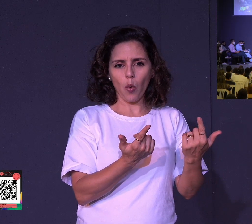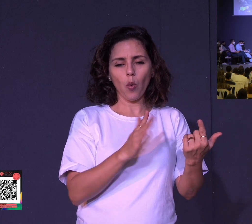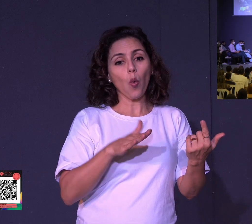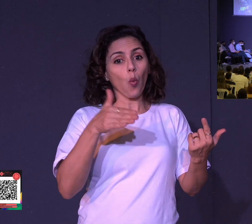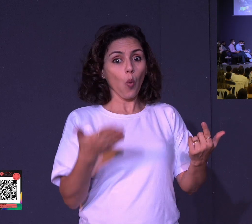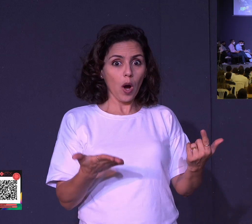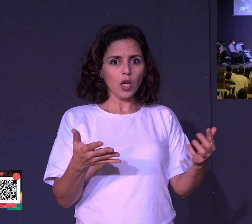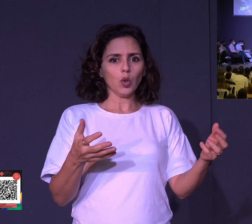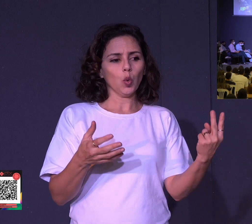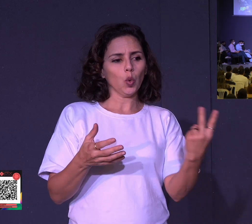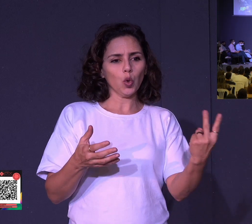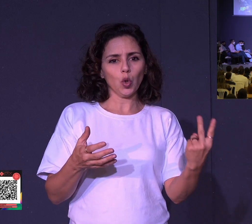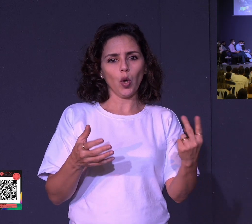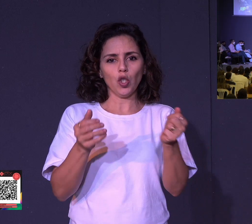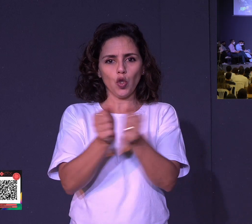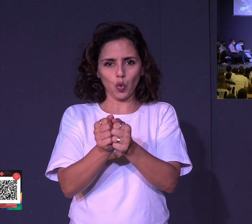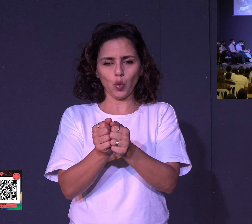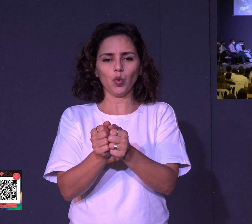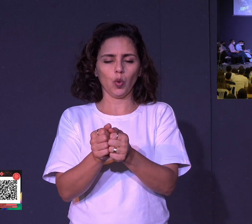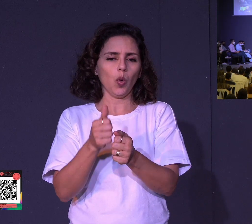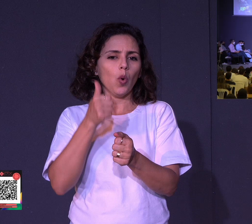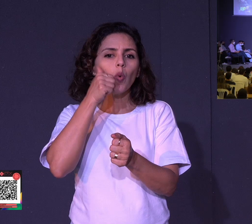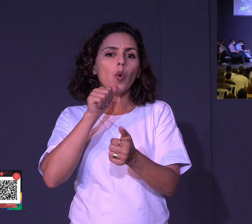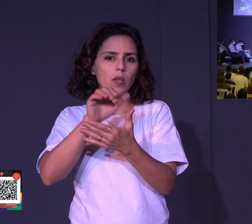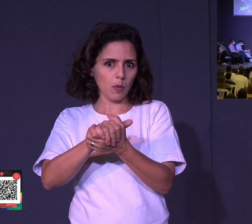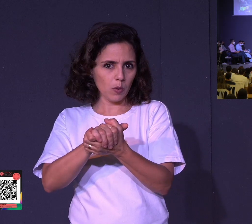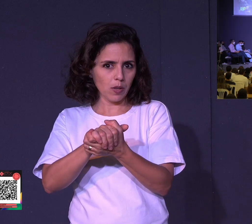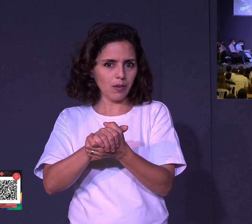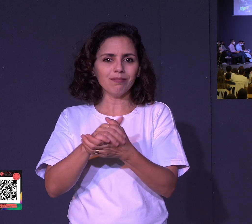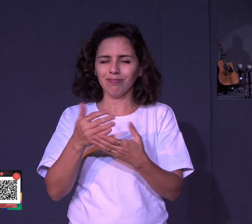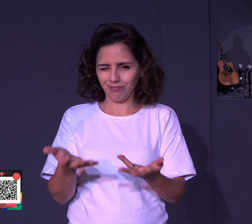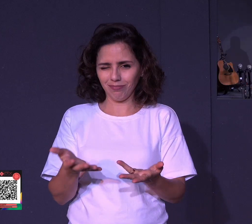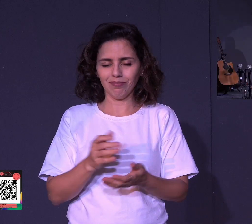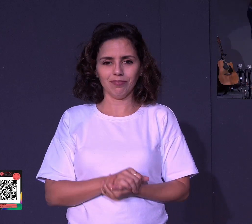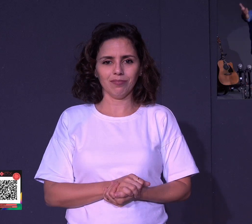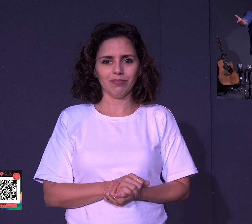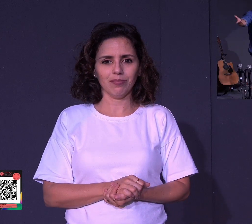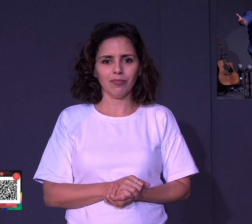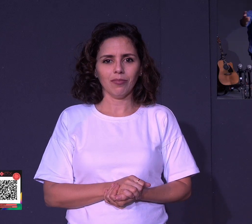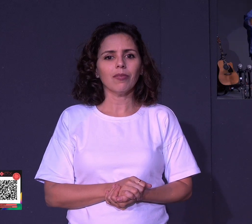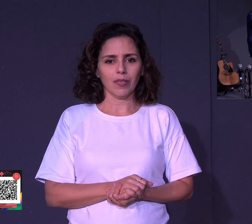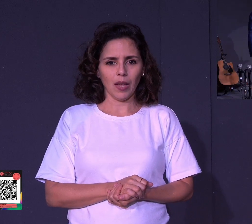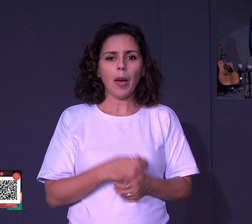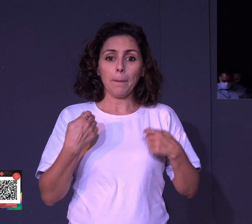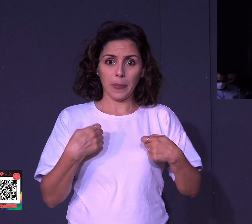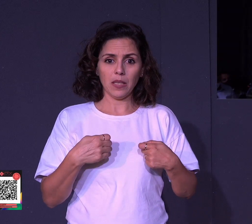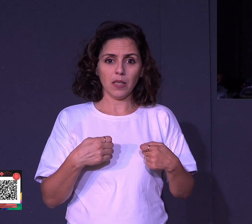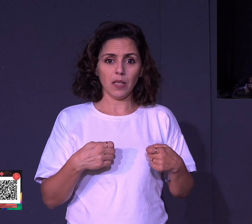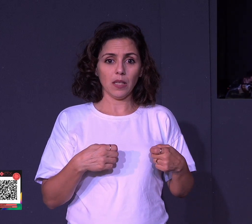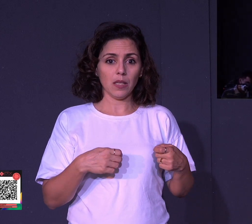A forma como você trata o sexo oposto, você trata da mesma forma na presença da sua esposa e na ausência da sua esposa. É puro.